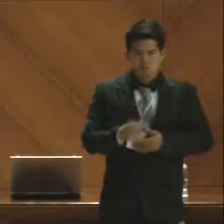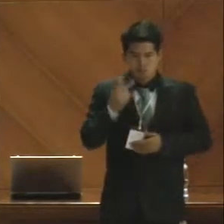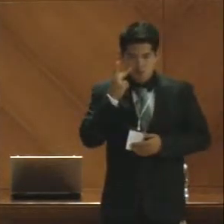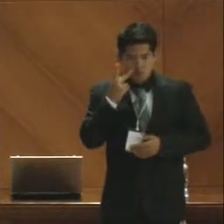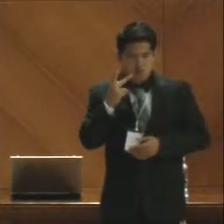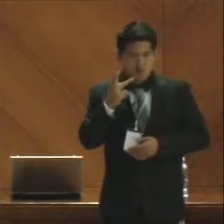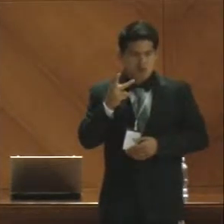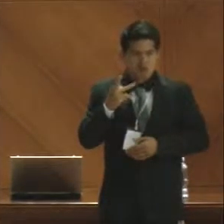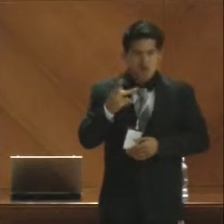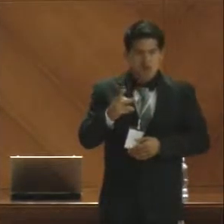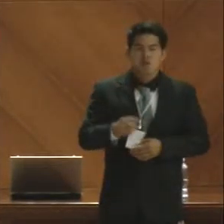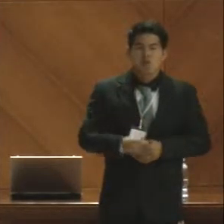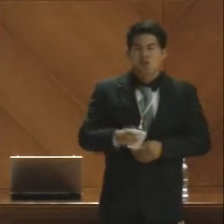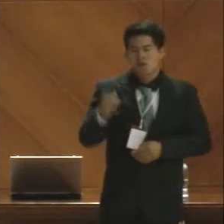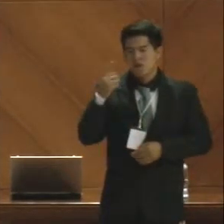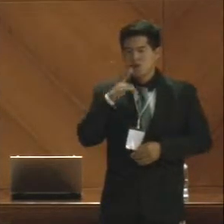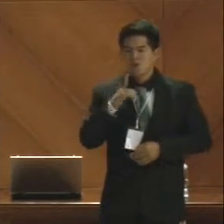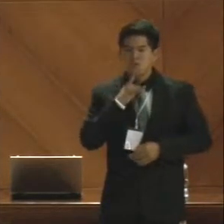Estados Unidos?